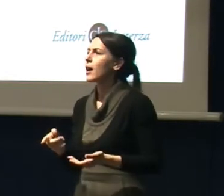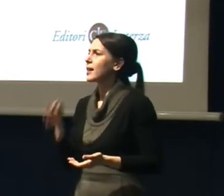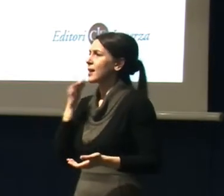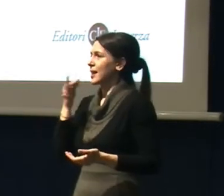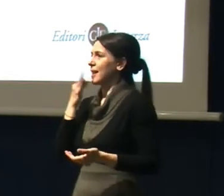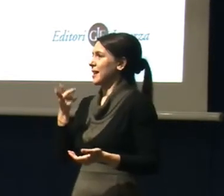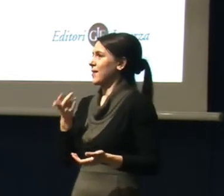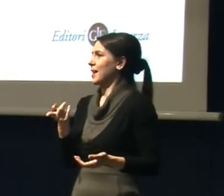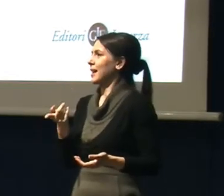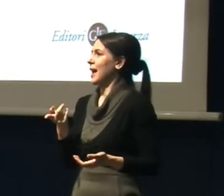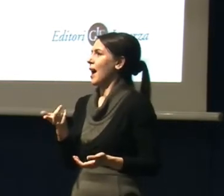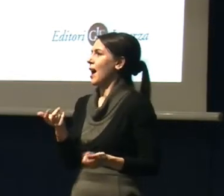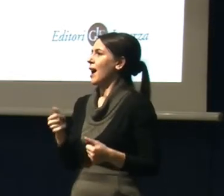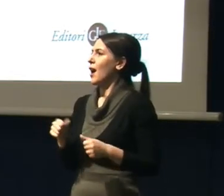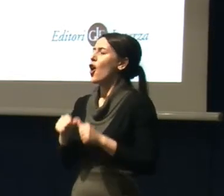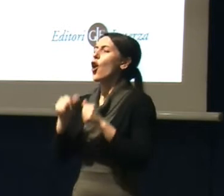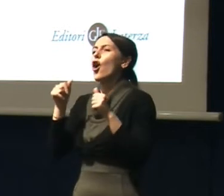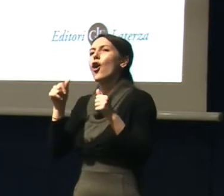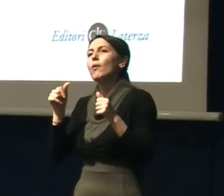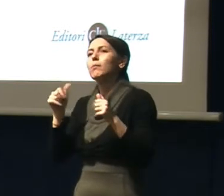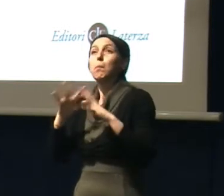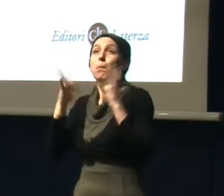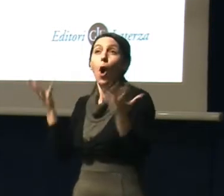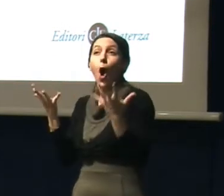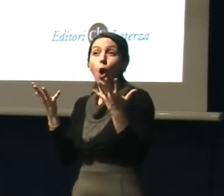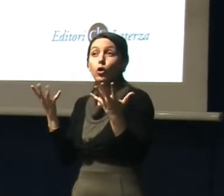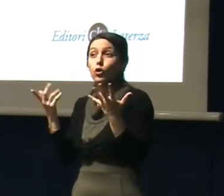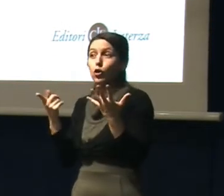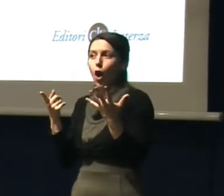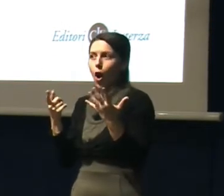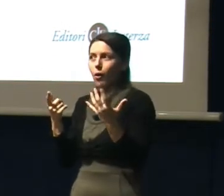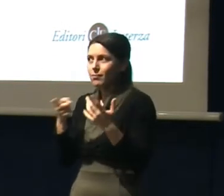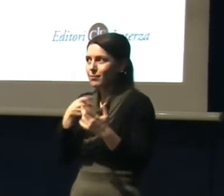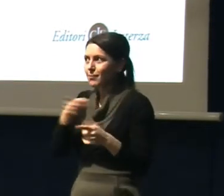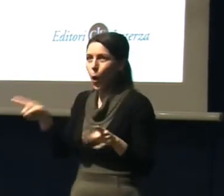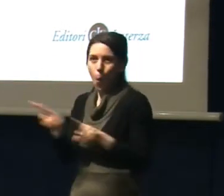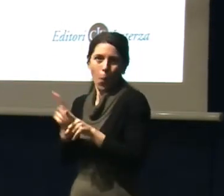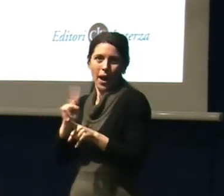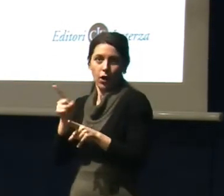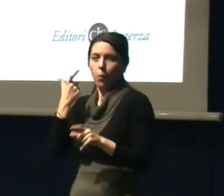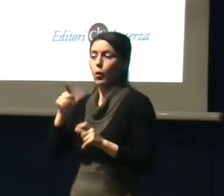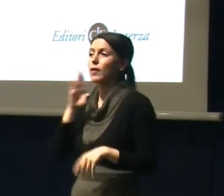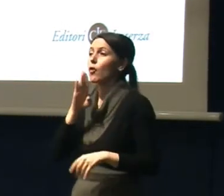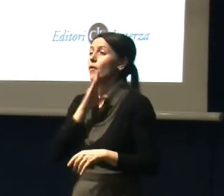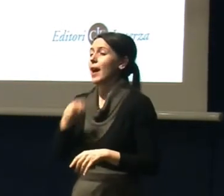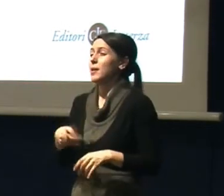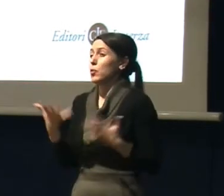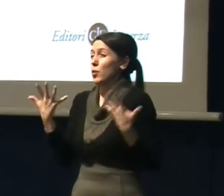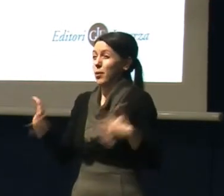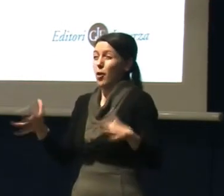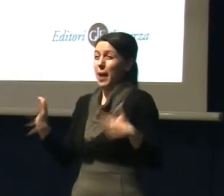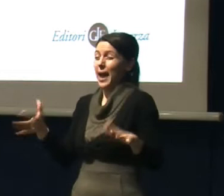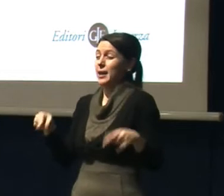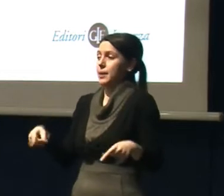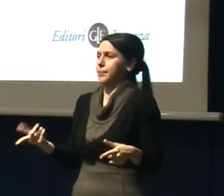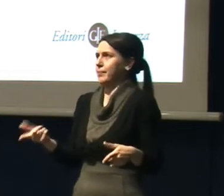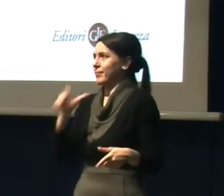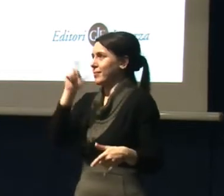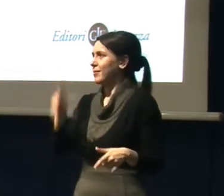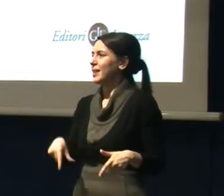rappresentativa del dl del mondo perché in realtà facebook sta diventando praticamente in